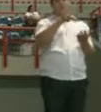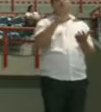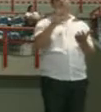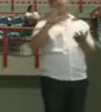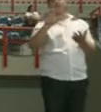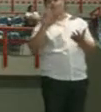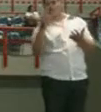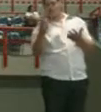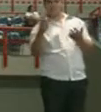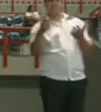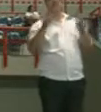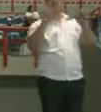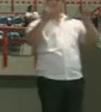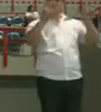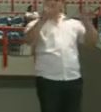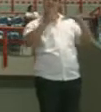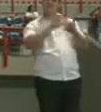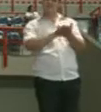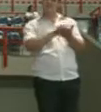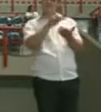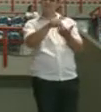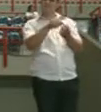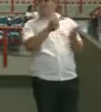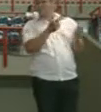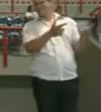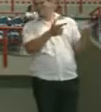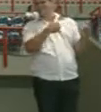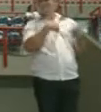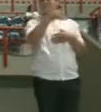Velha. O termo é pejorativo, está falando mal dela.